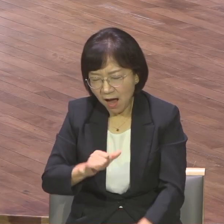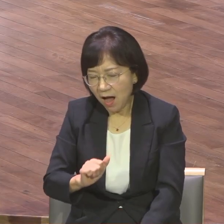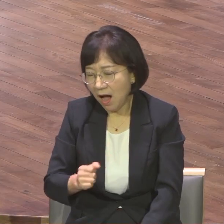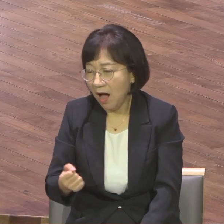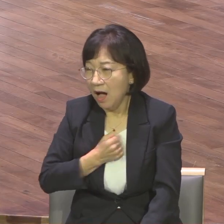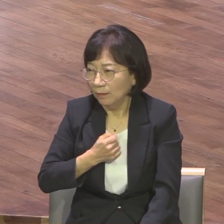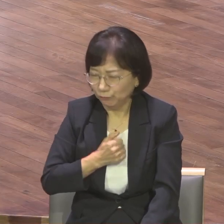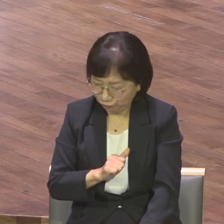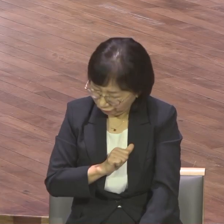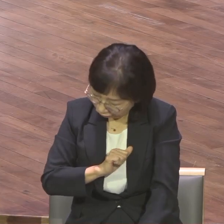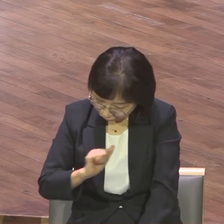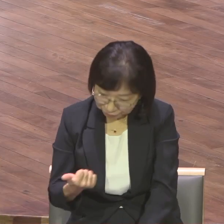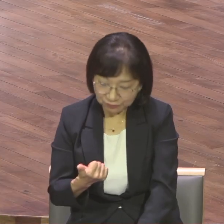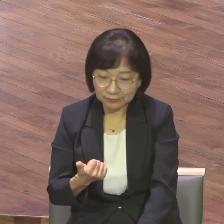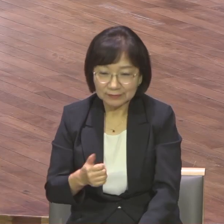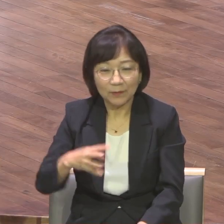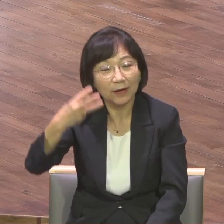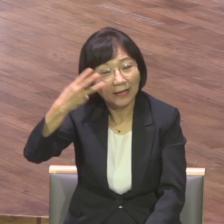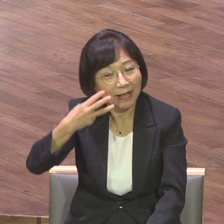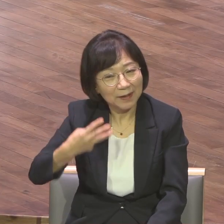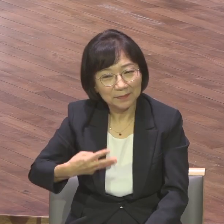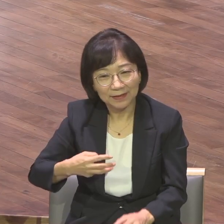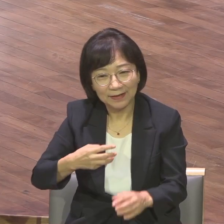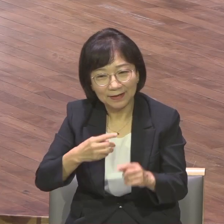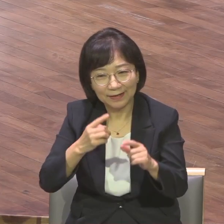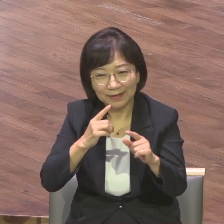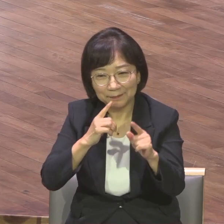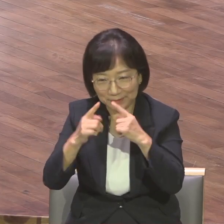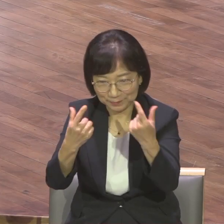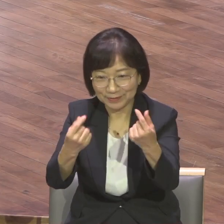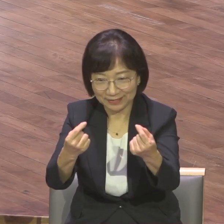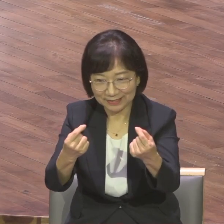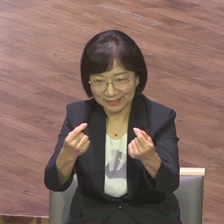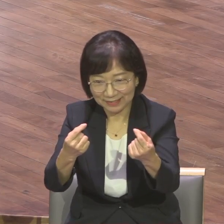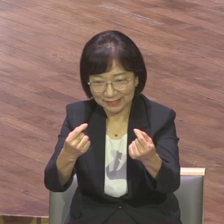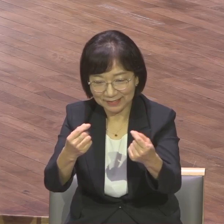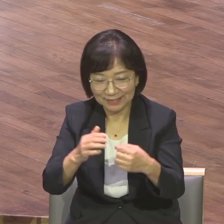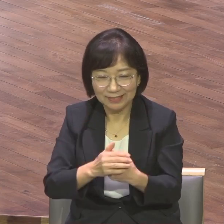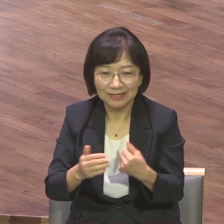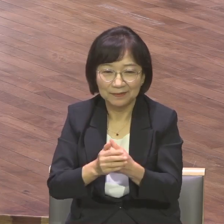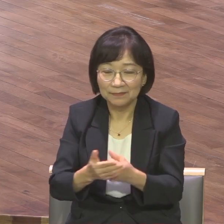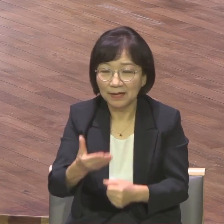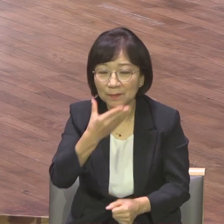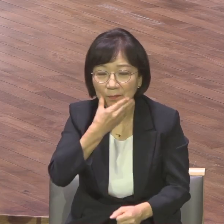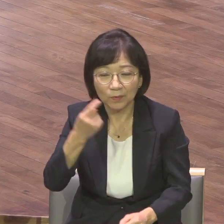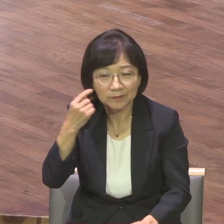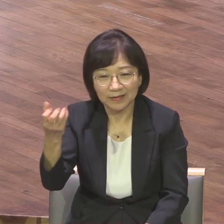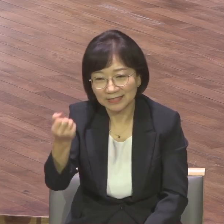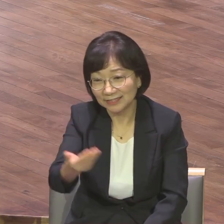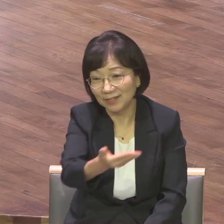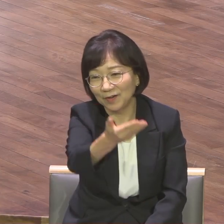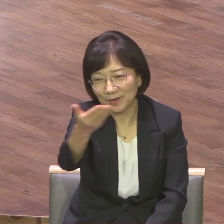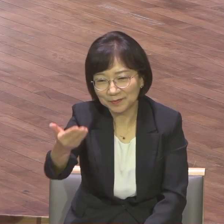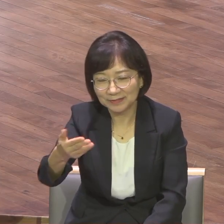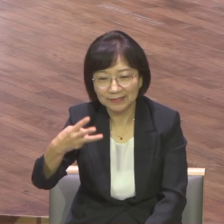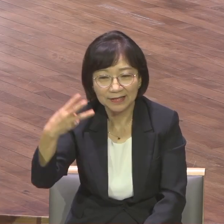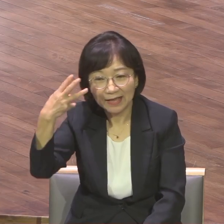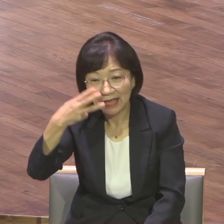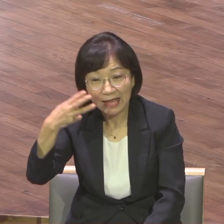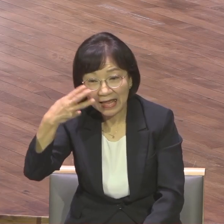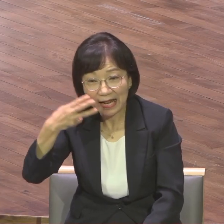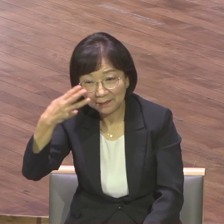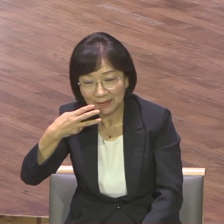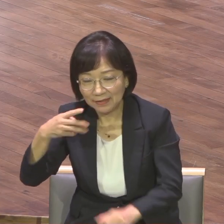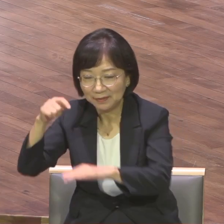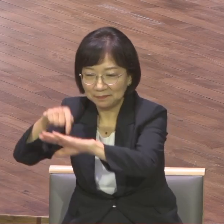수 없나이다. 복음 가진 자는 이렇게 예레미야의 가슴을 품으시길 바랍니다. 복음을 전하지 않으면